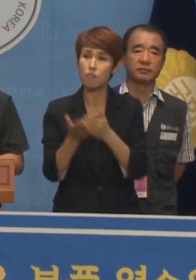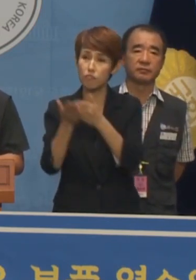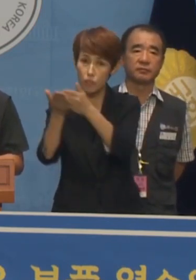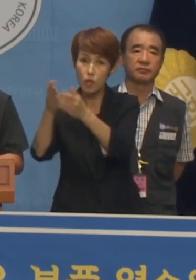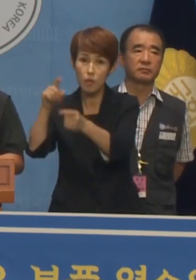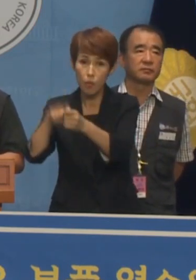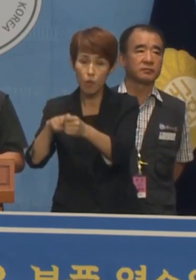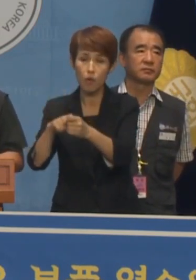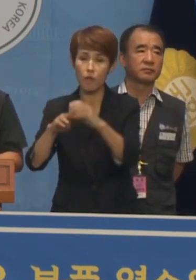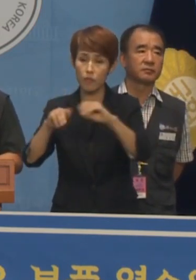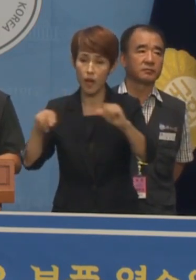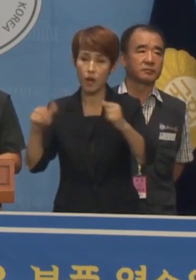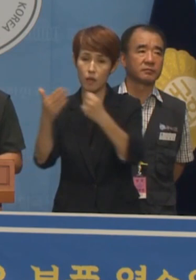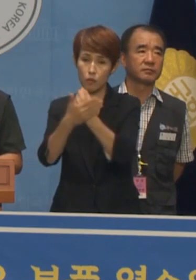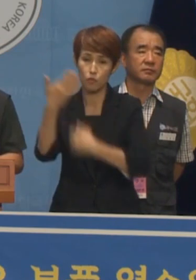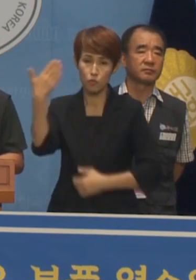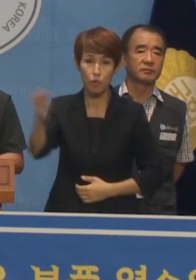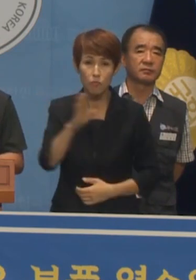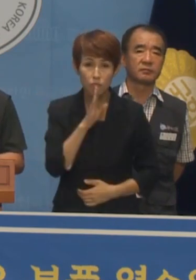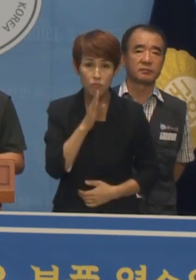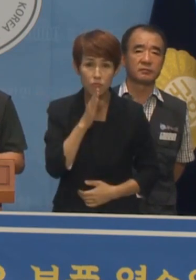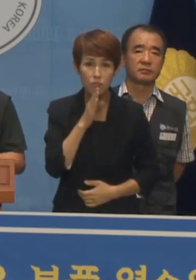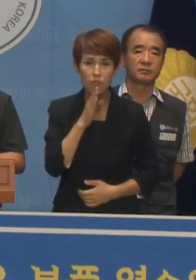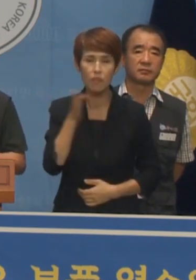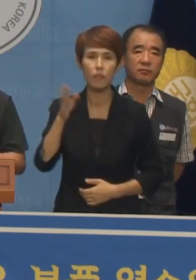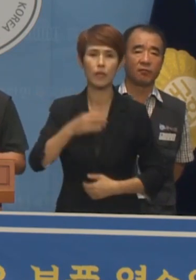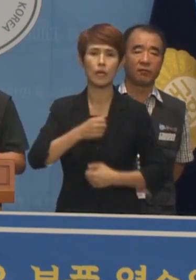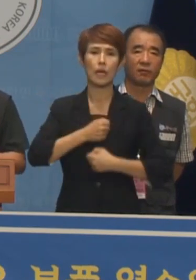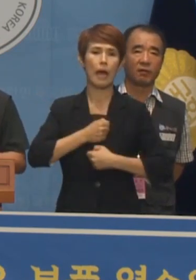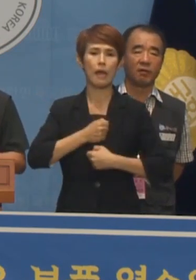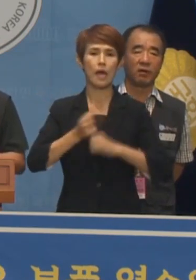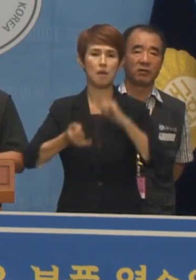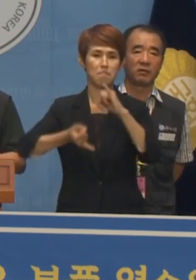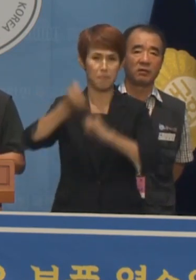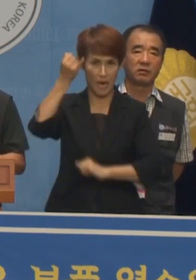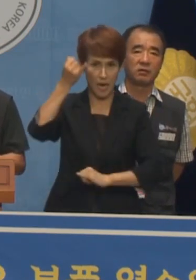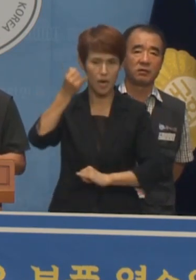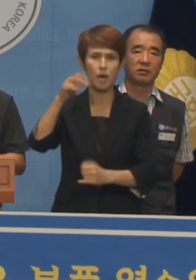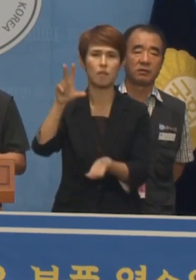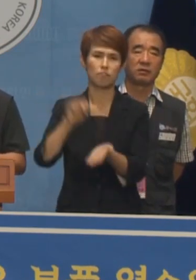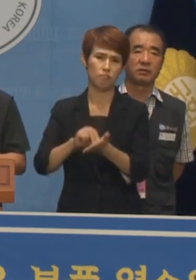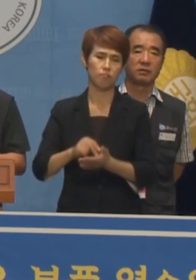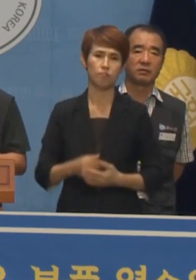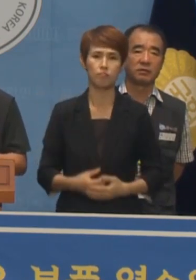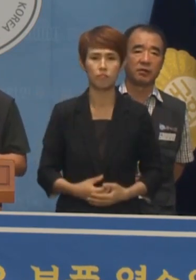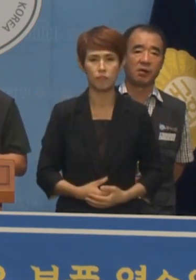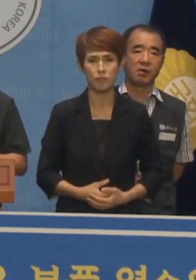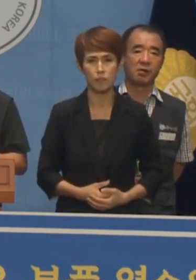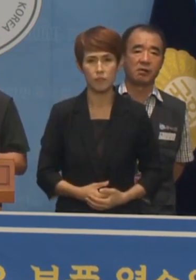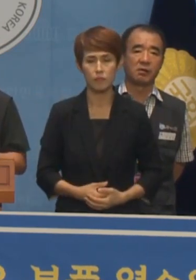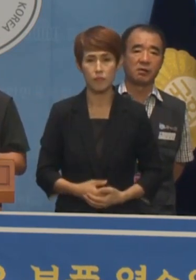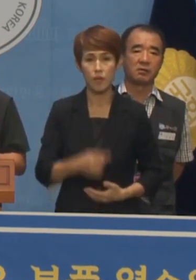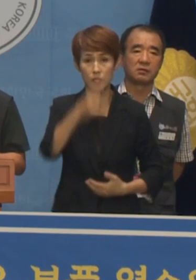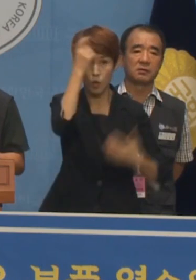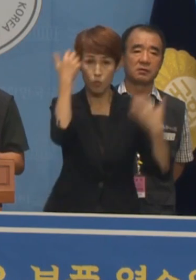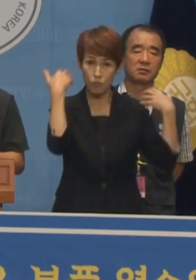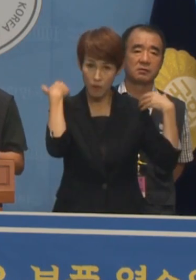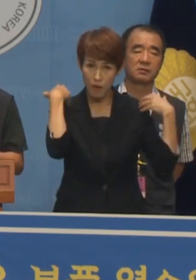저는 이러한 특혜를 준다라고 볼 수 있는데 이것을 지키지 않는 것이 지금 현실이라고 볼 수 있습니다. 이제